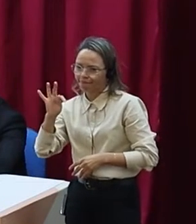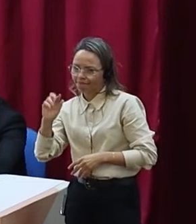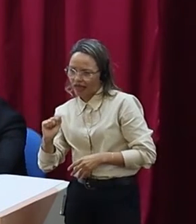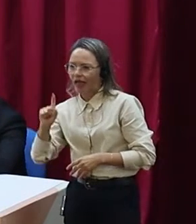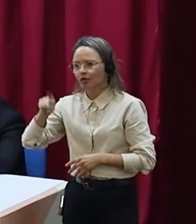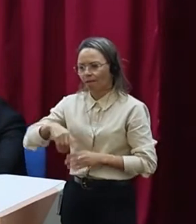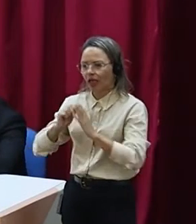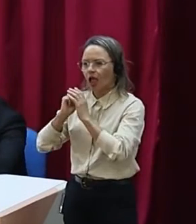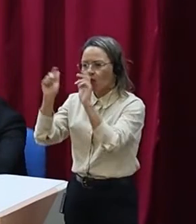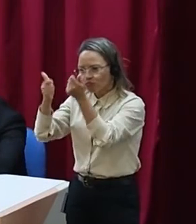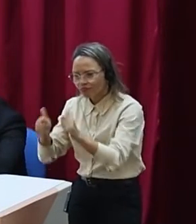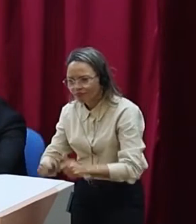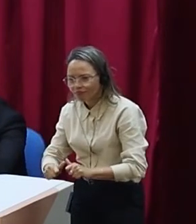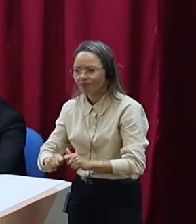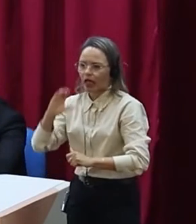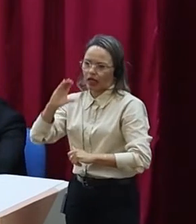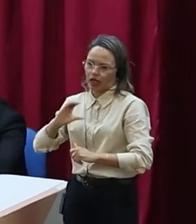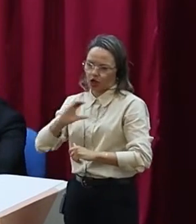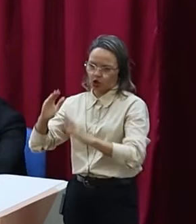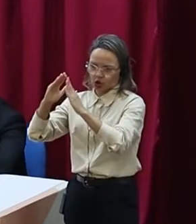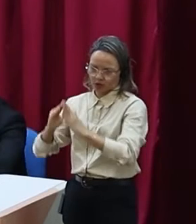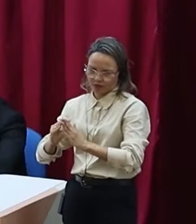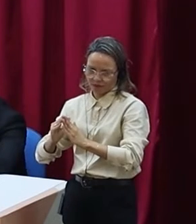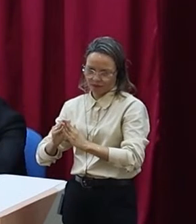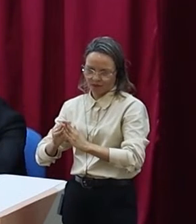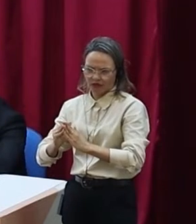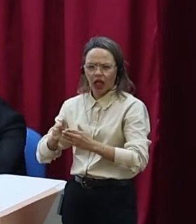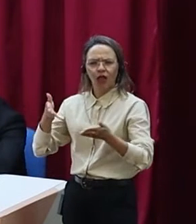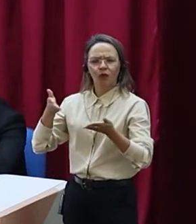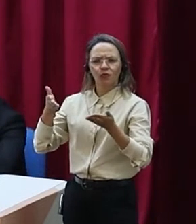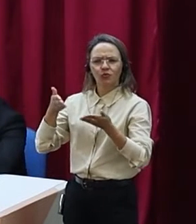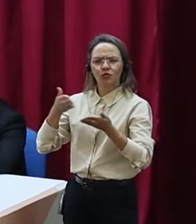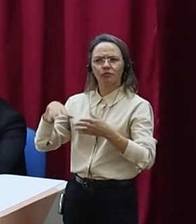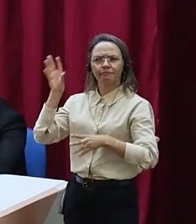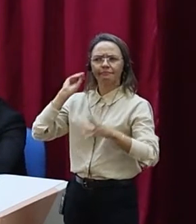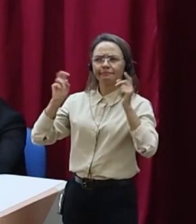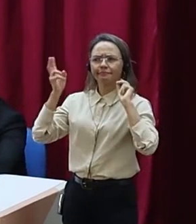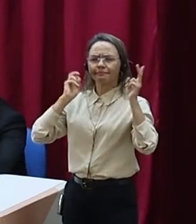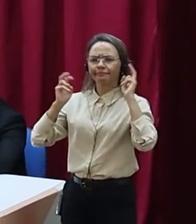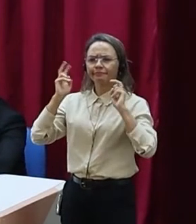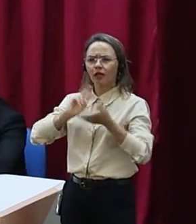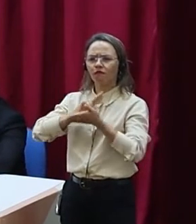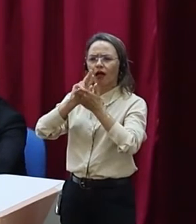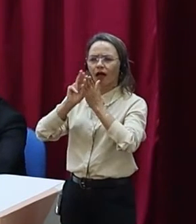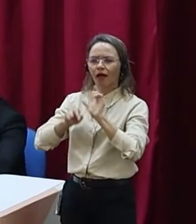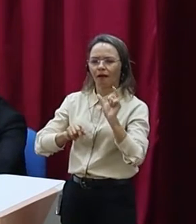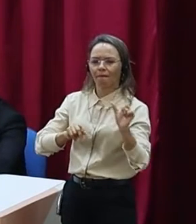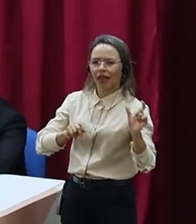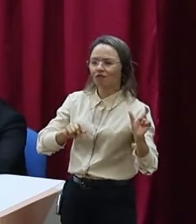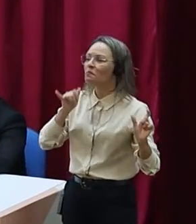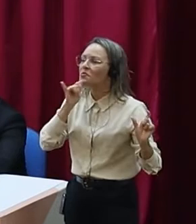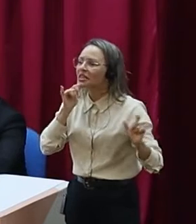Y actualmente yo escucho tantas palabras en guaraní. Aracayú es tupí-guaraní, Aracayú es